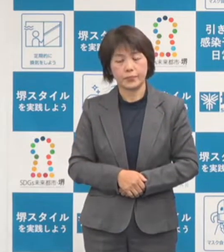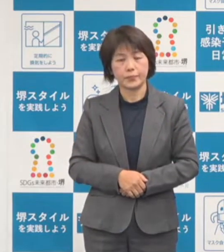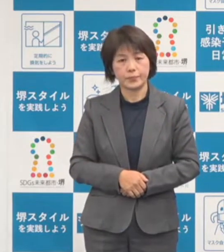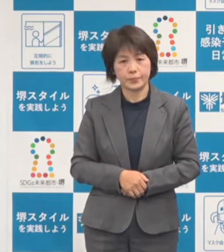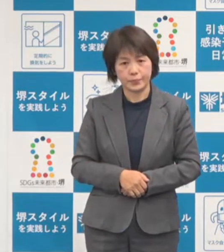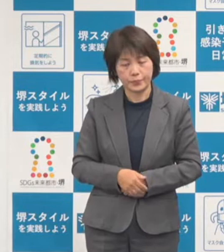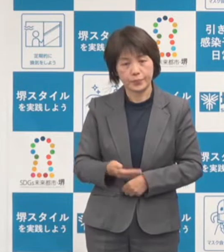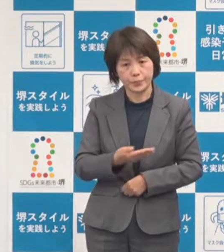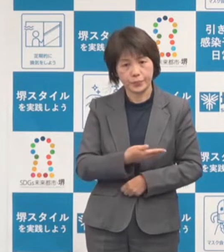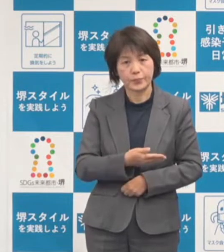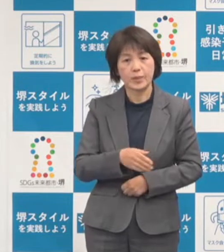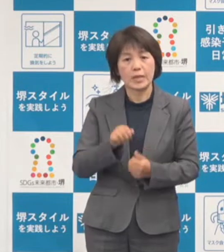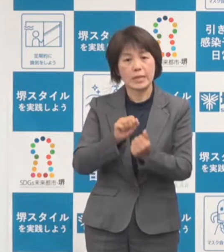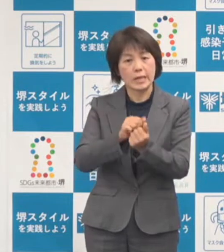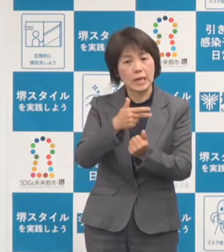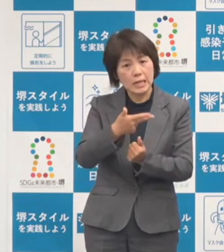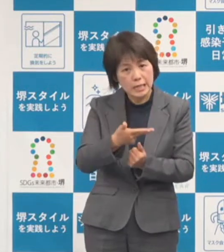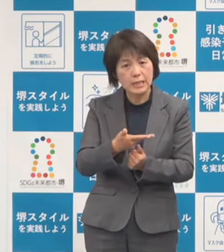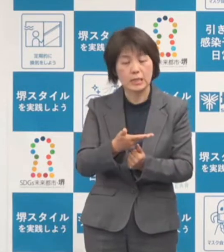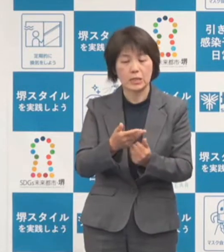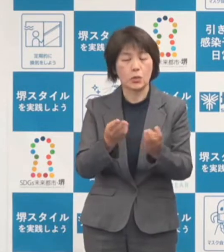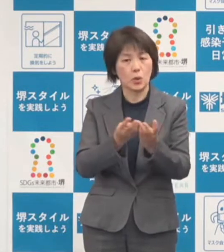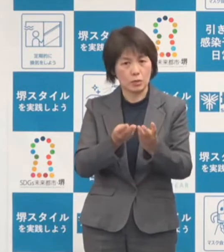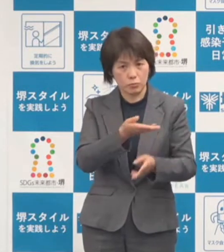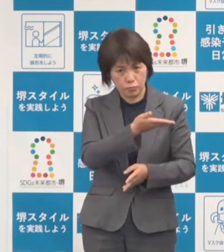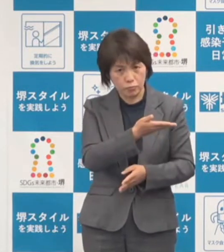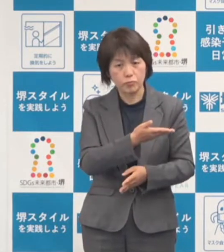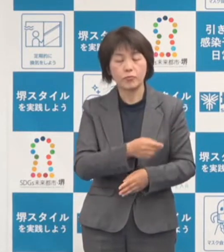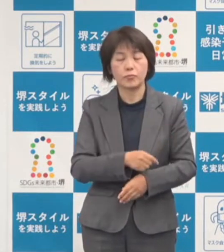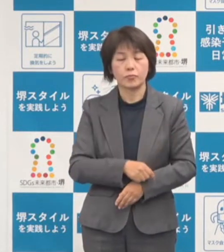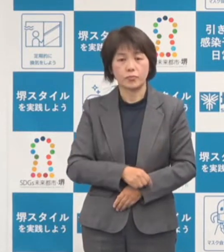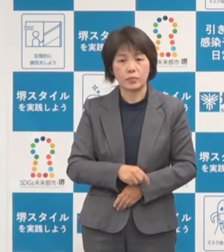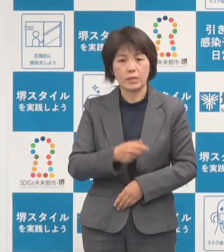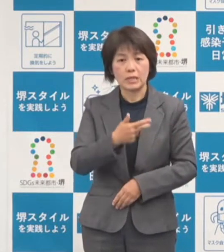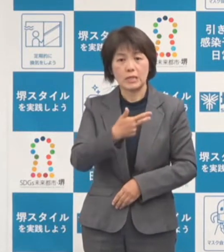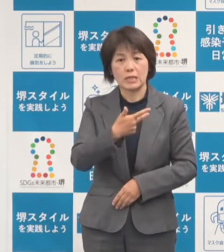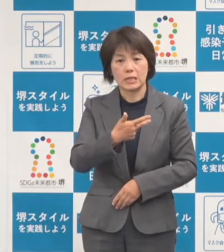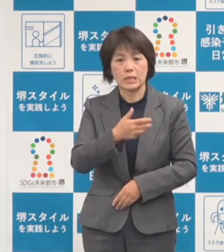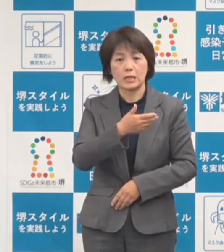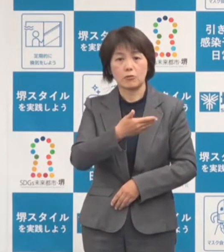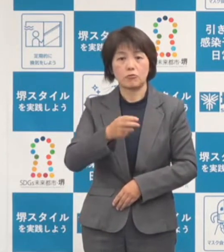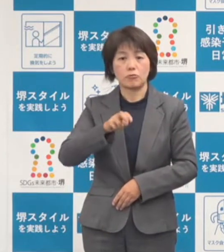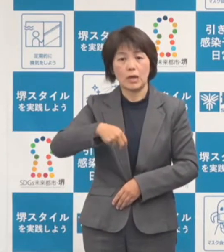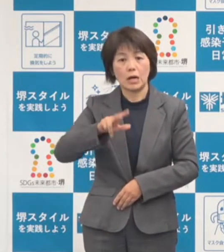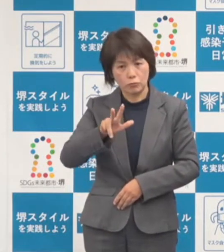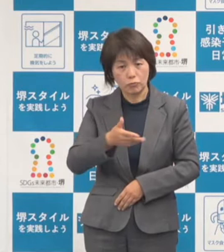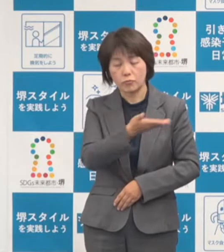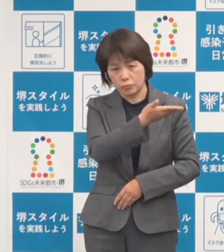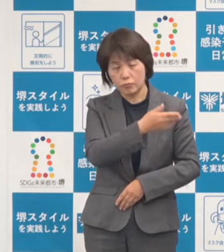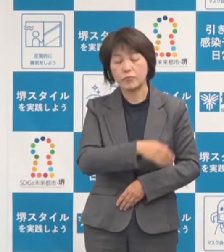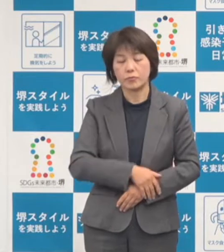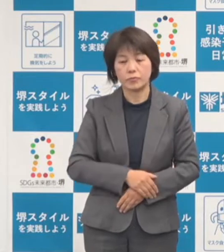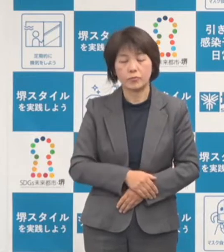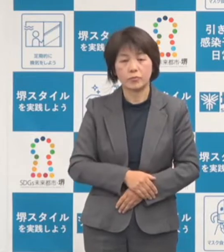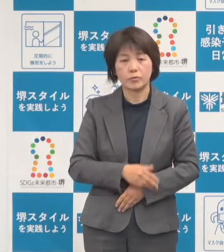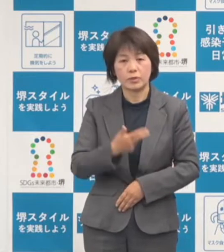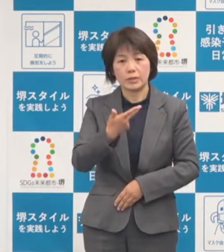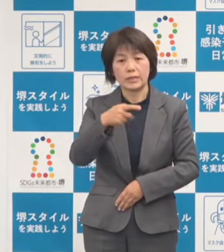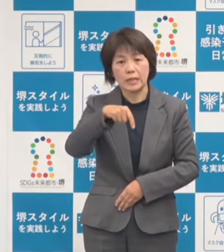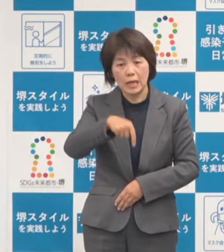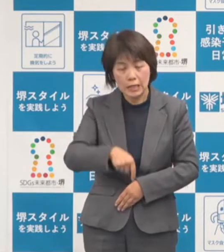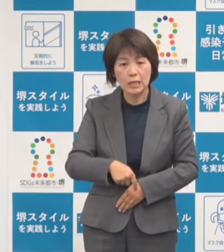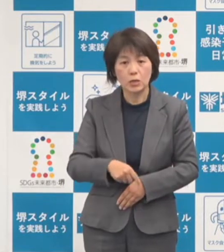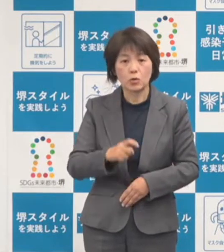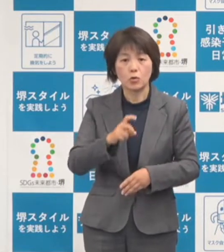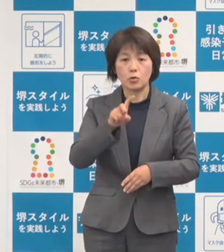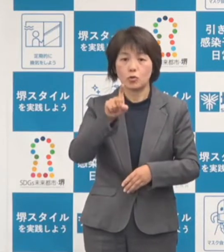そして、堺市の指標としてお示しをしている堺シグナルモニタリングです。市内の新規陽性者数10万